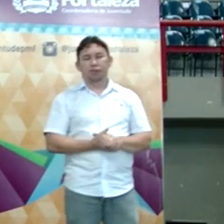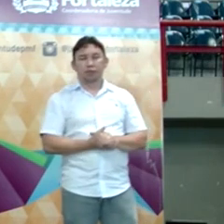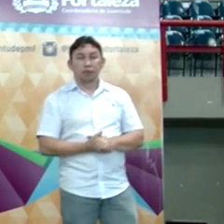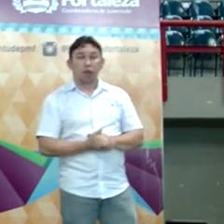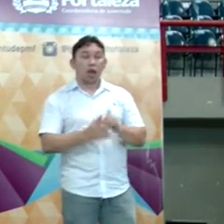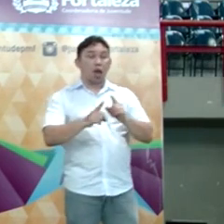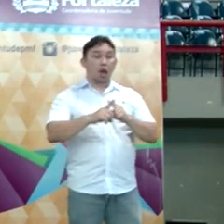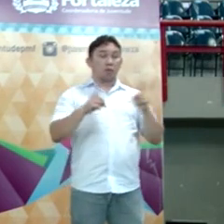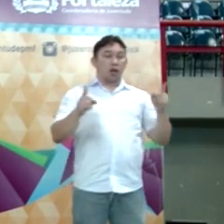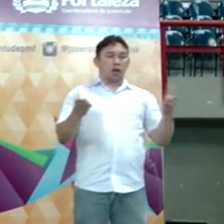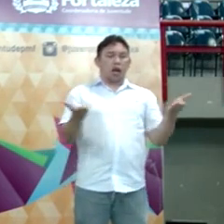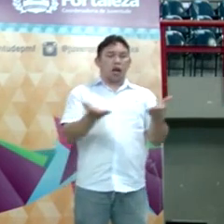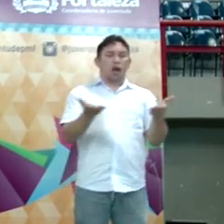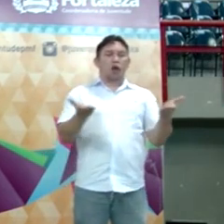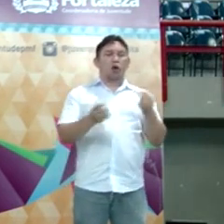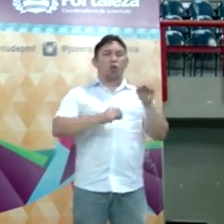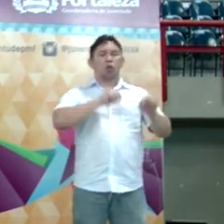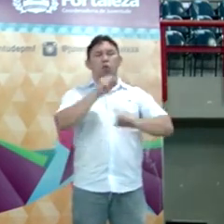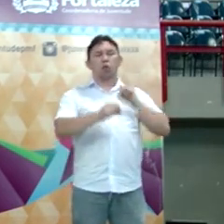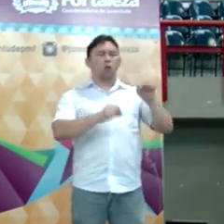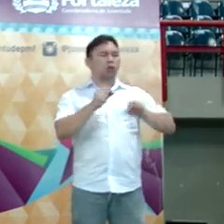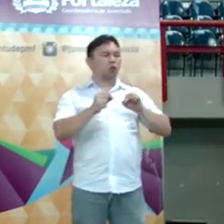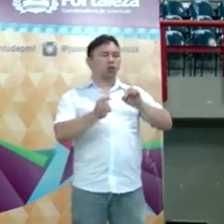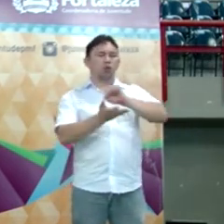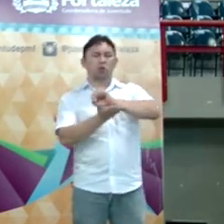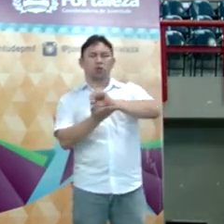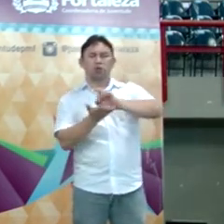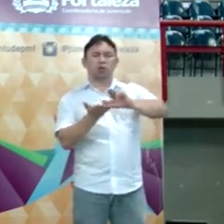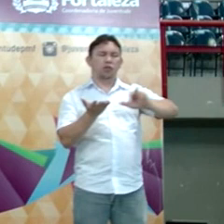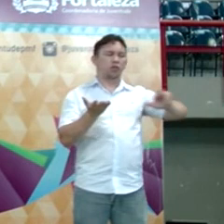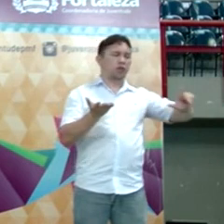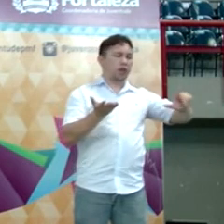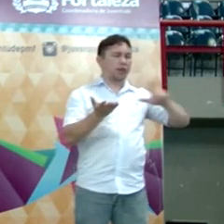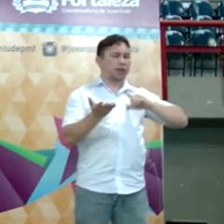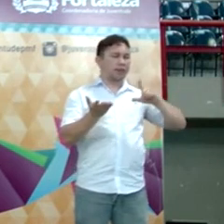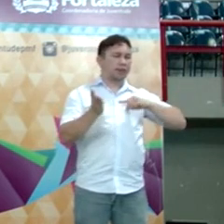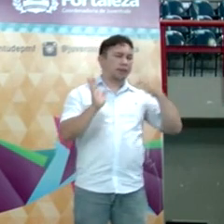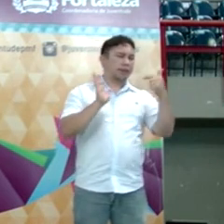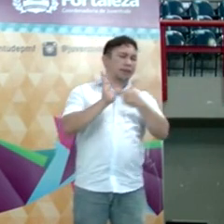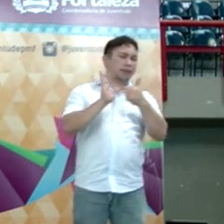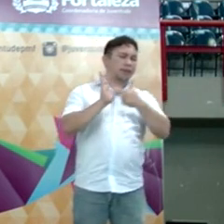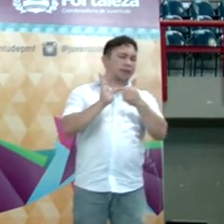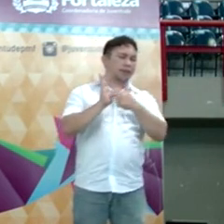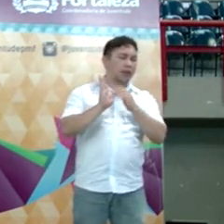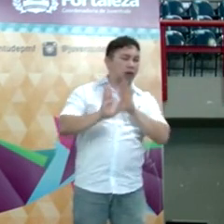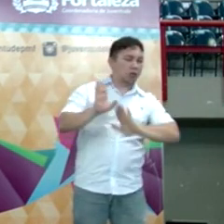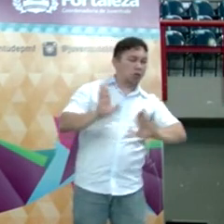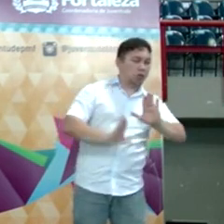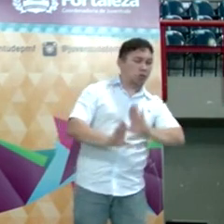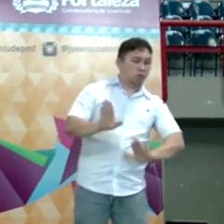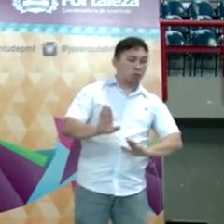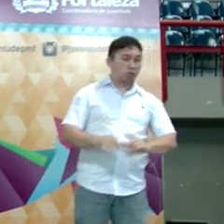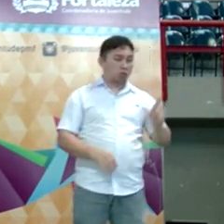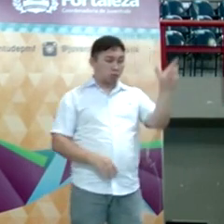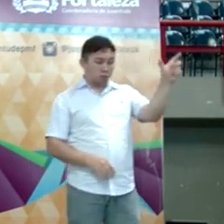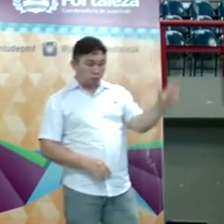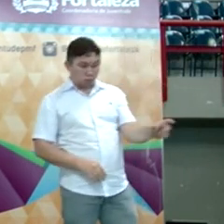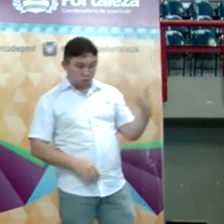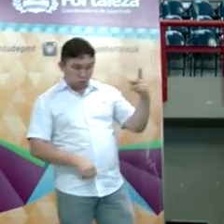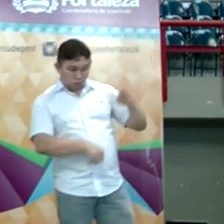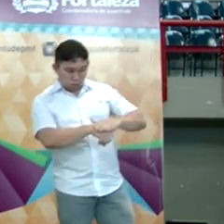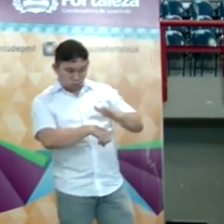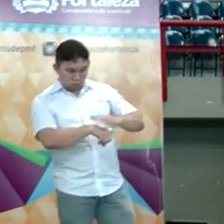certo? Só que agora, pessoal, tem uma série de observações. As observações são as seguintes. Um candidato